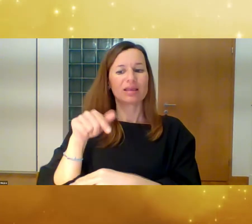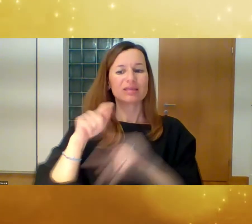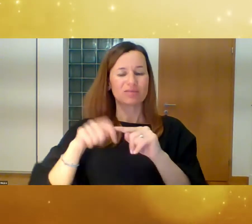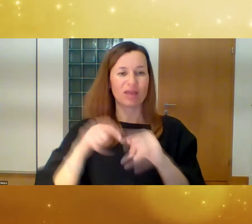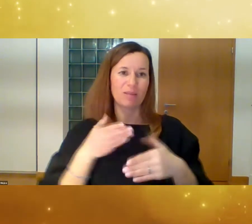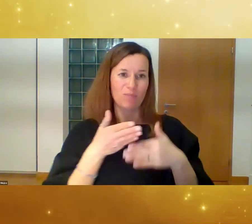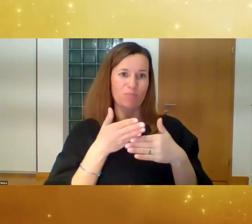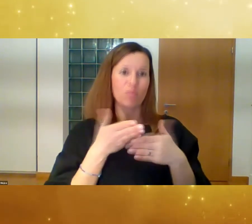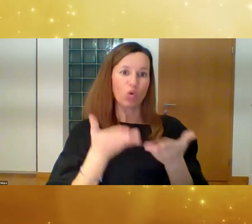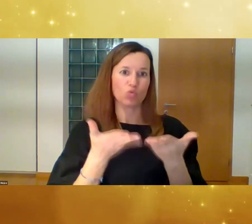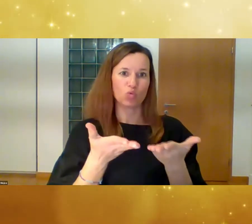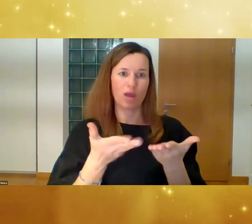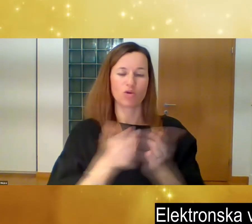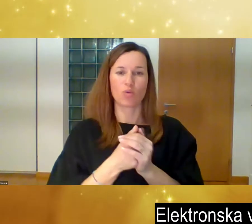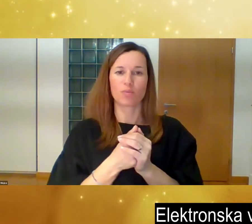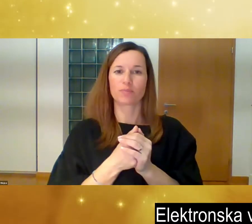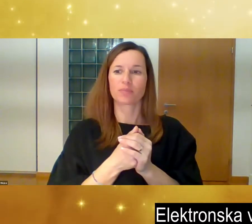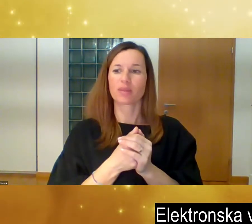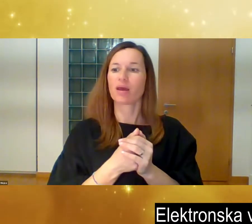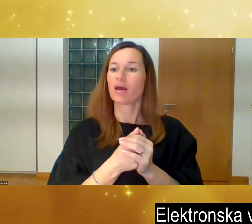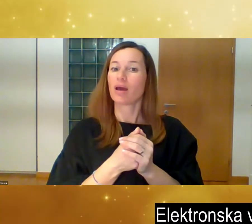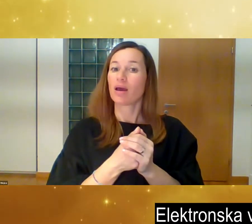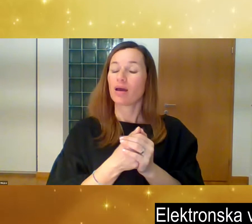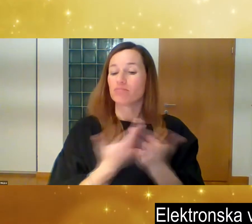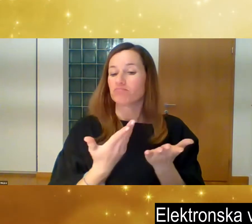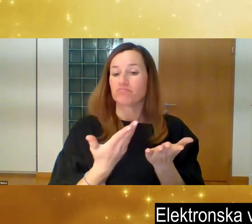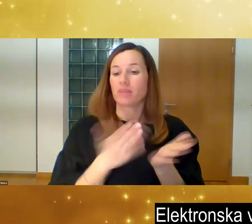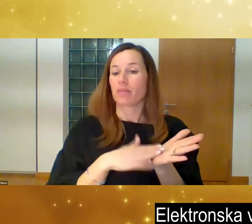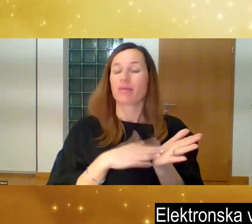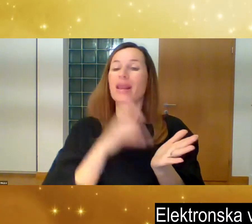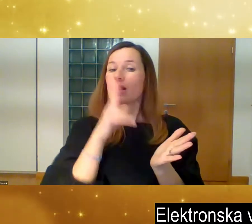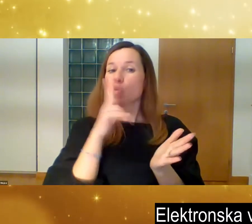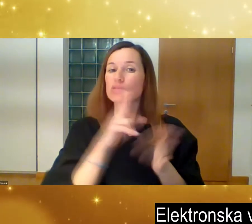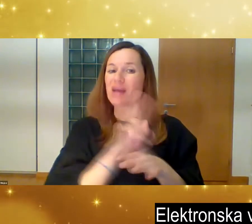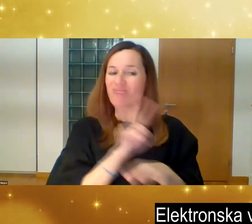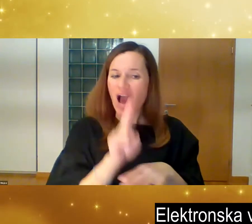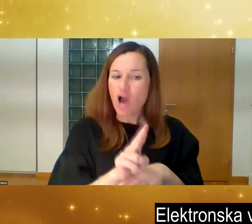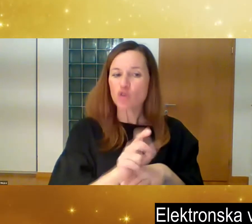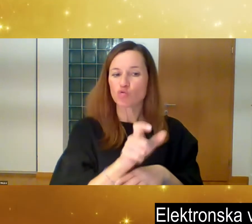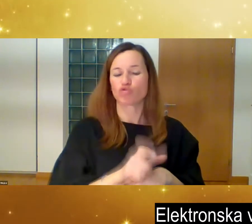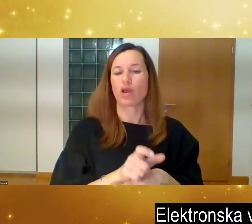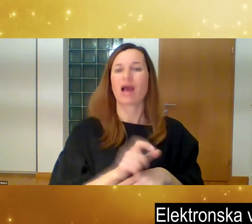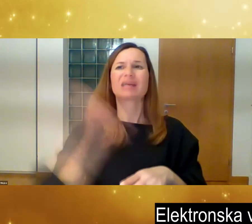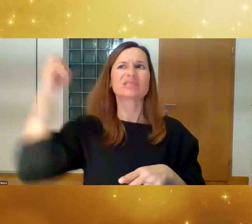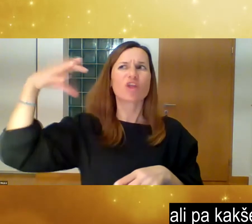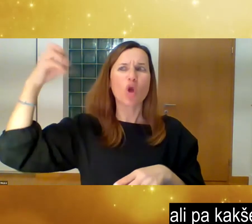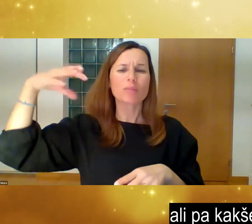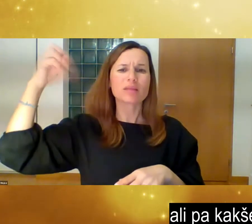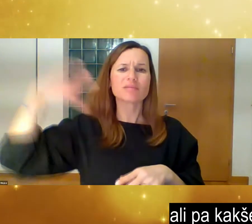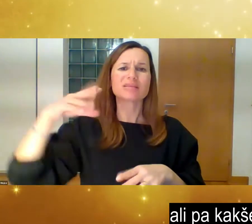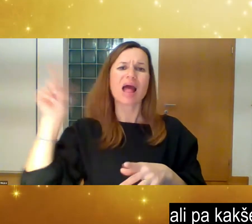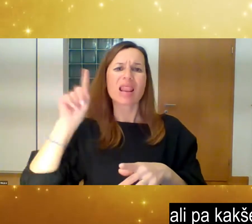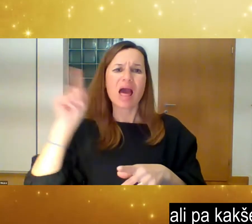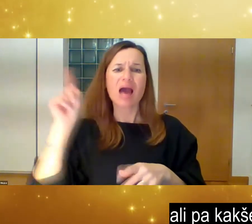te artikle ponujajo. Kaj s tem? Neka elektronska varuška, svetlobni hišni zvonec z alarmom ali